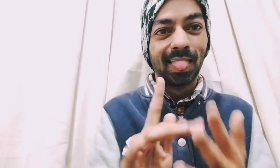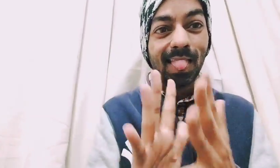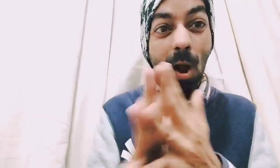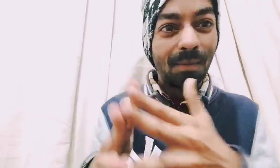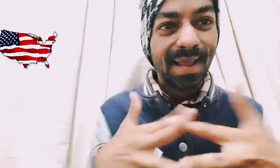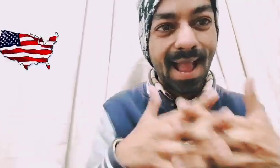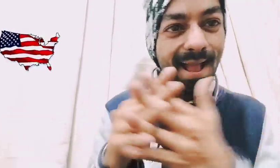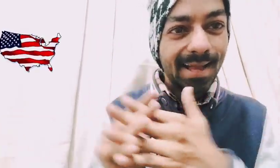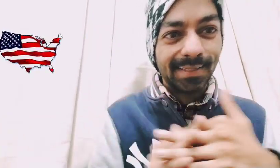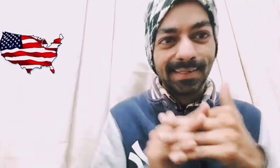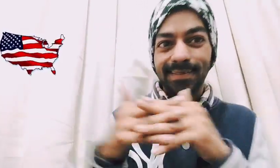돼